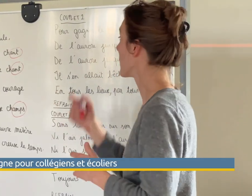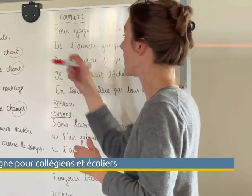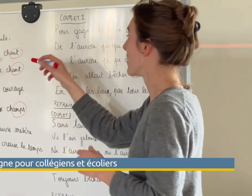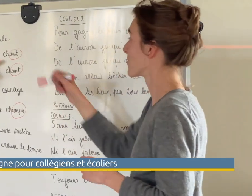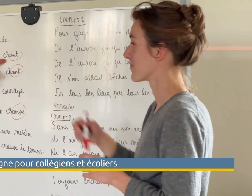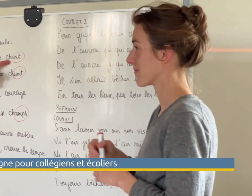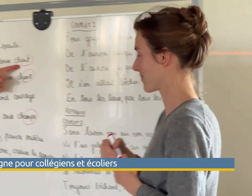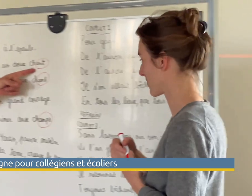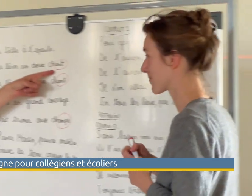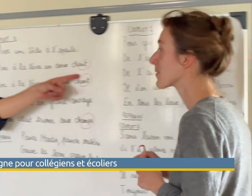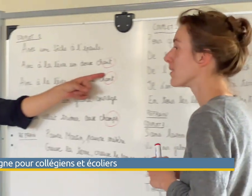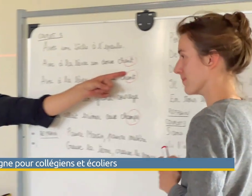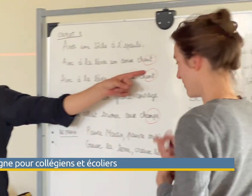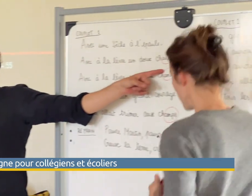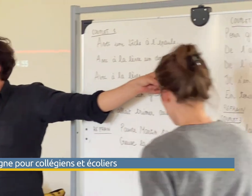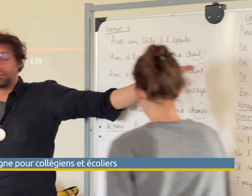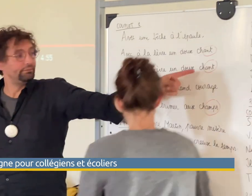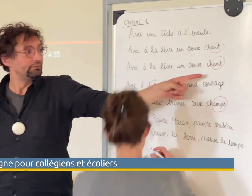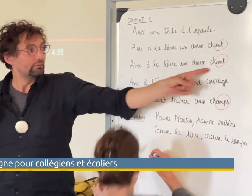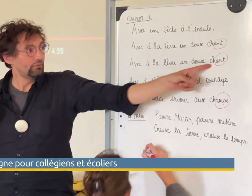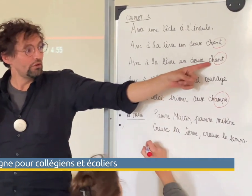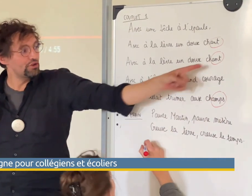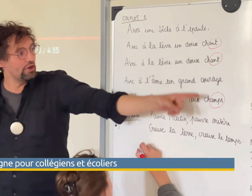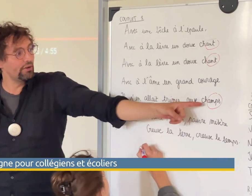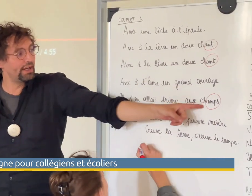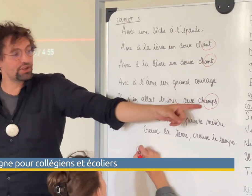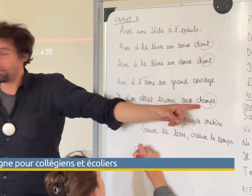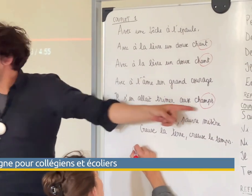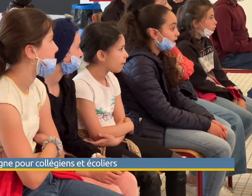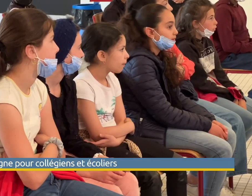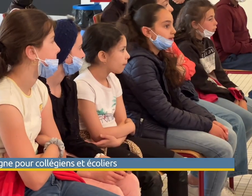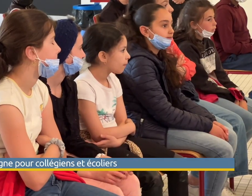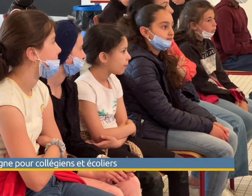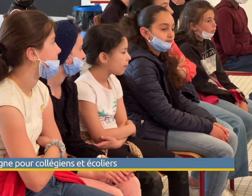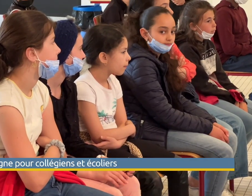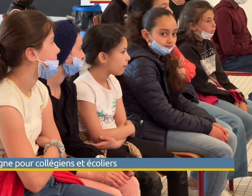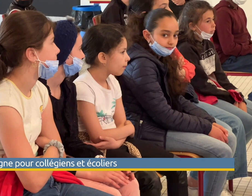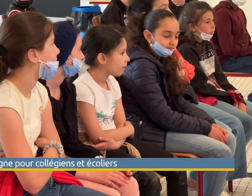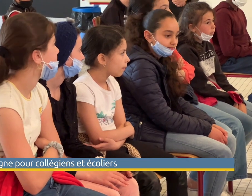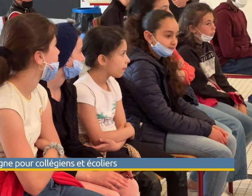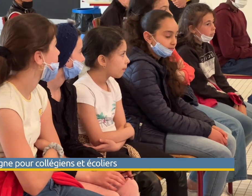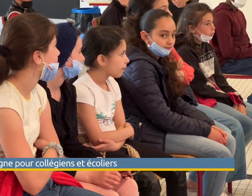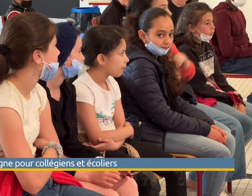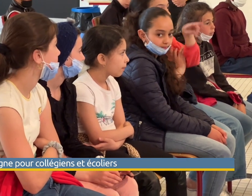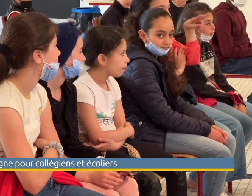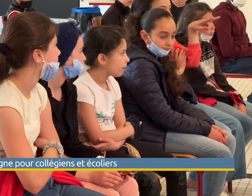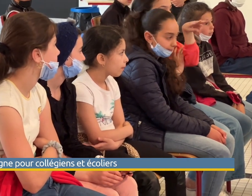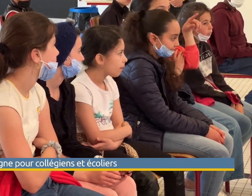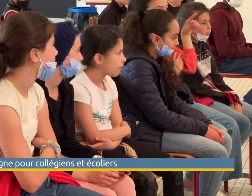devoir adapter les textes. Ils vont pas lire la même quantité d'écrits. Ils vont avoir des textes avec des images en langue des signes pour leur